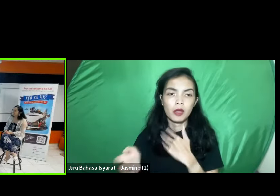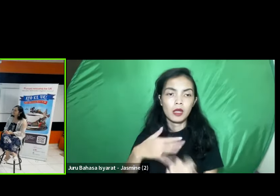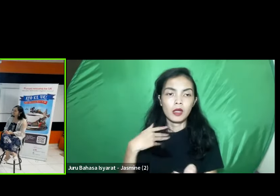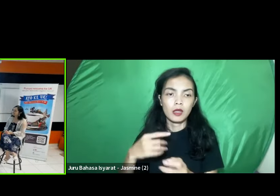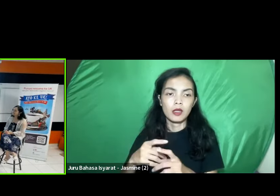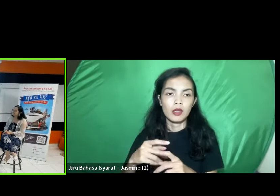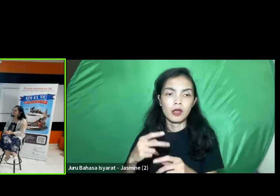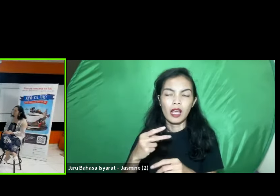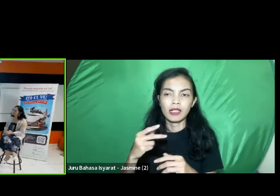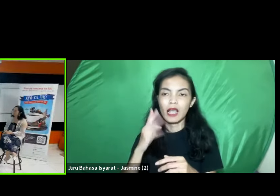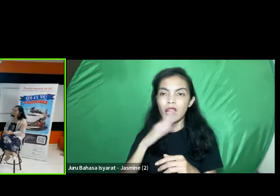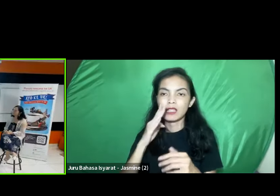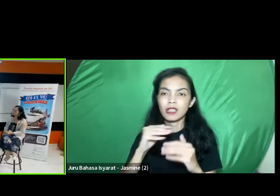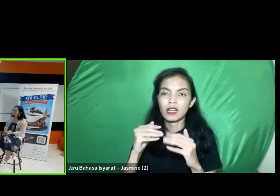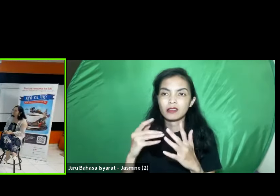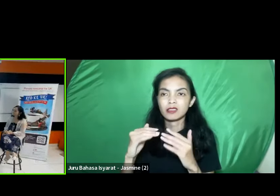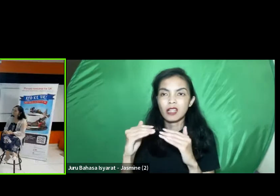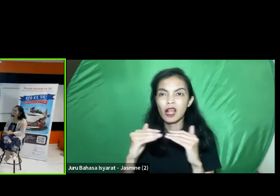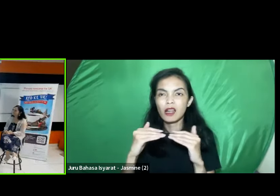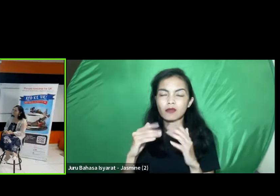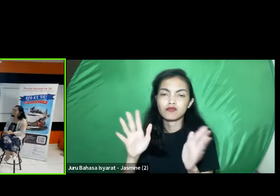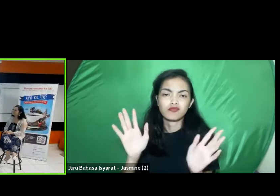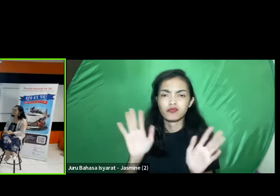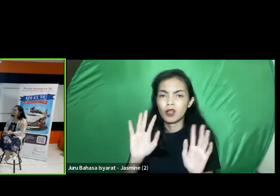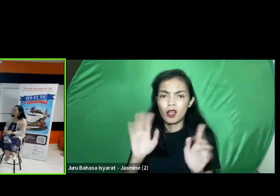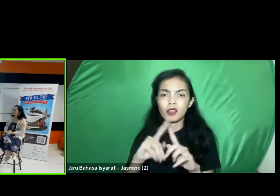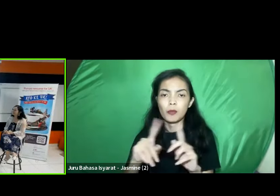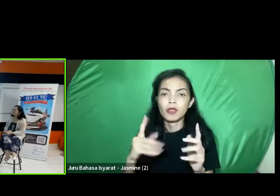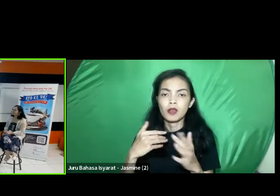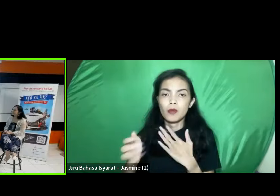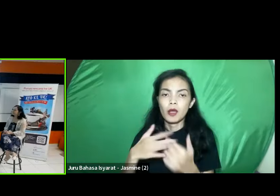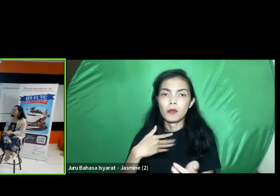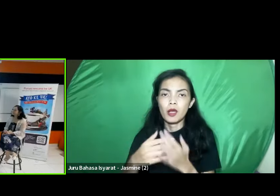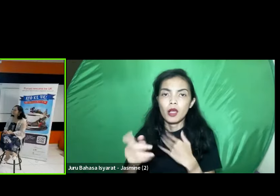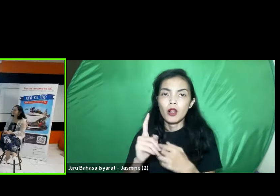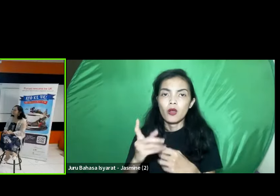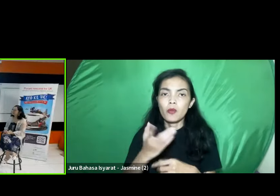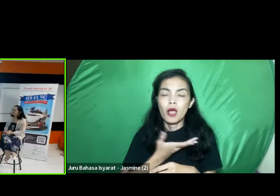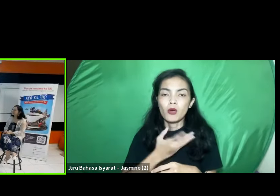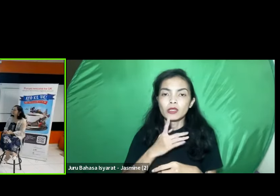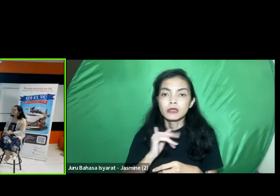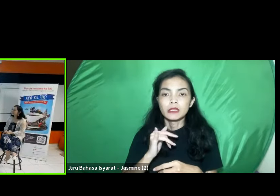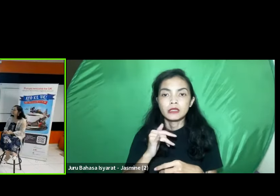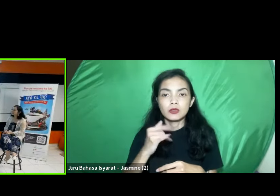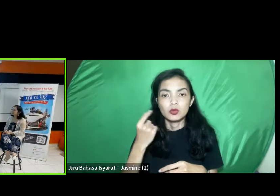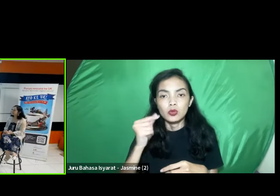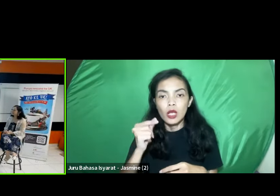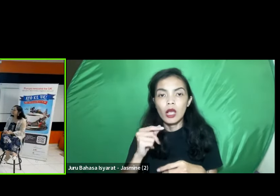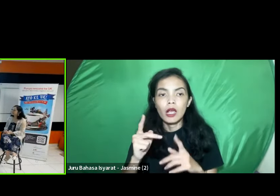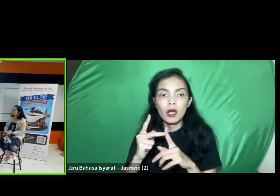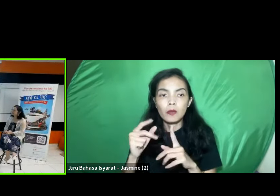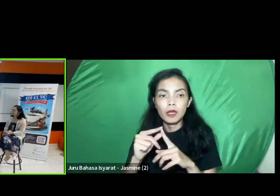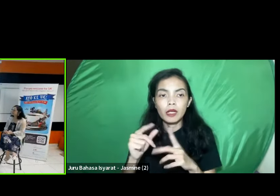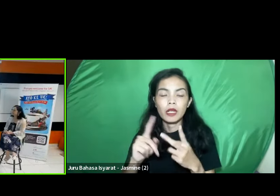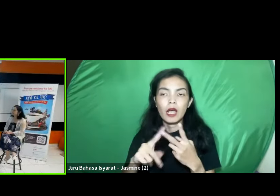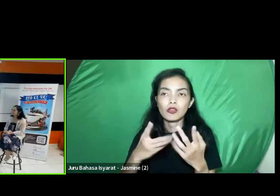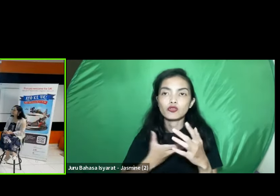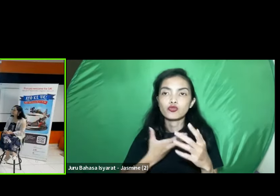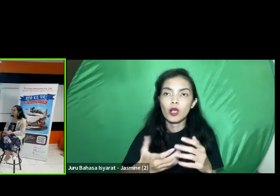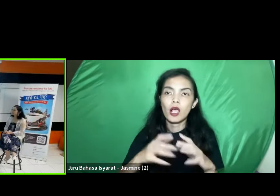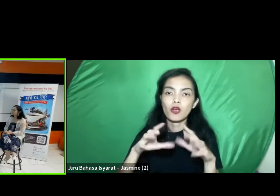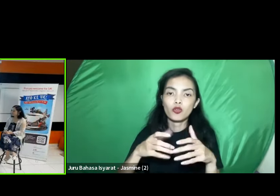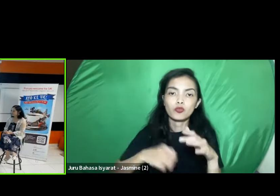very standard answer tapi Ya gak apa-apa gitu kan Ya gak masalah kalau memang itu untuk kalian atau kayak I love this footb